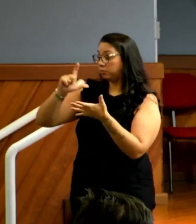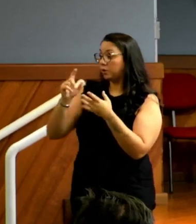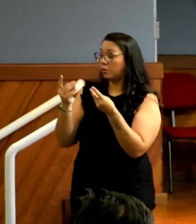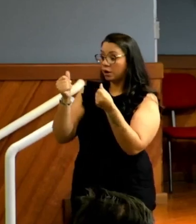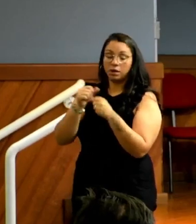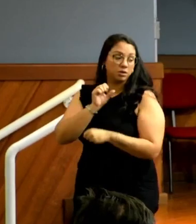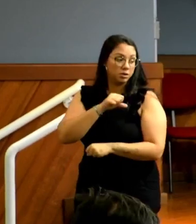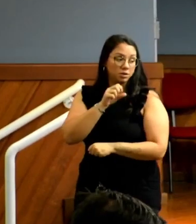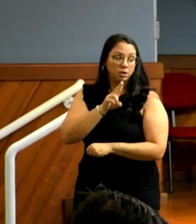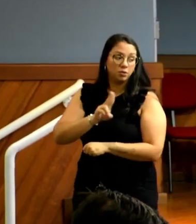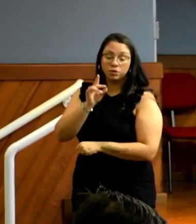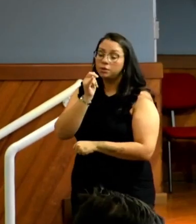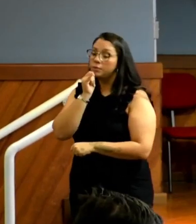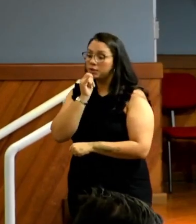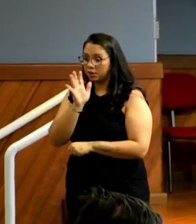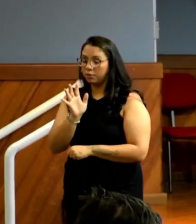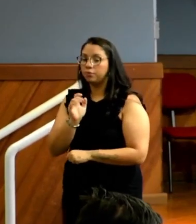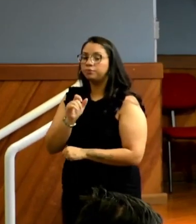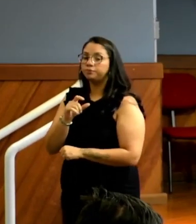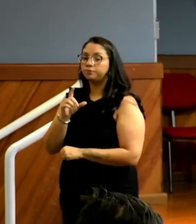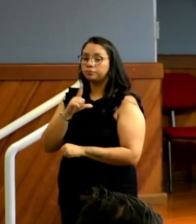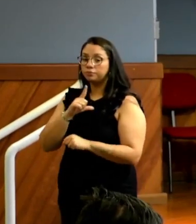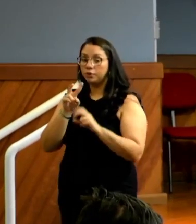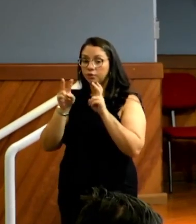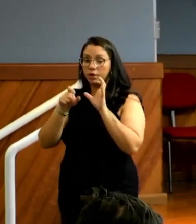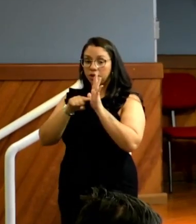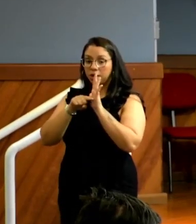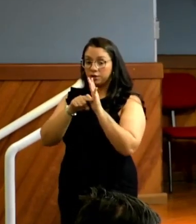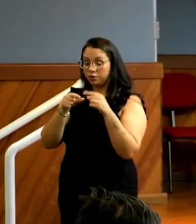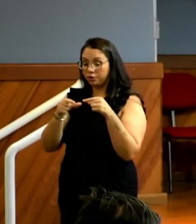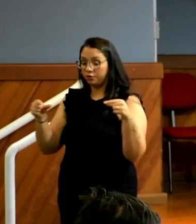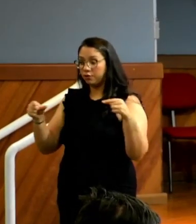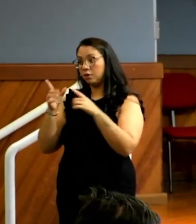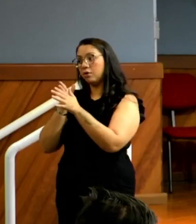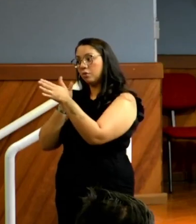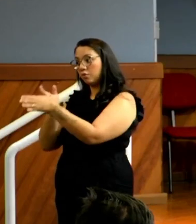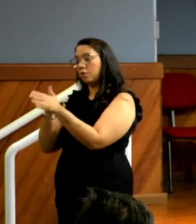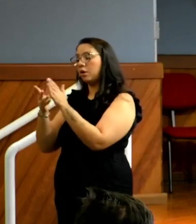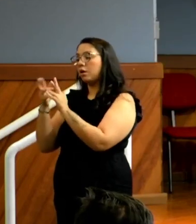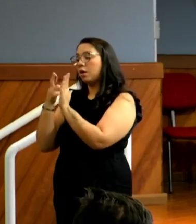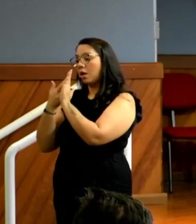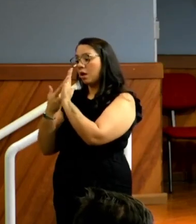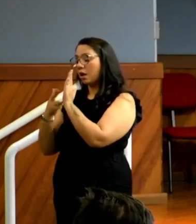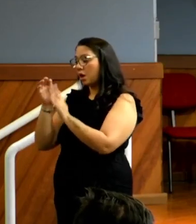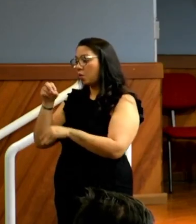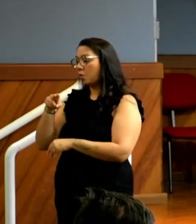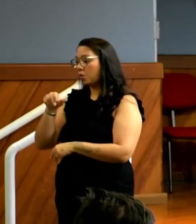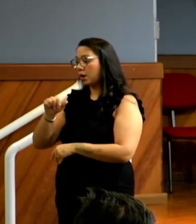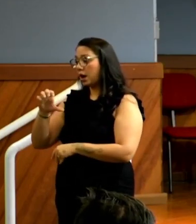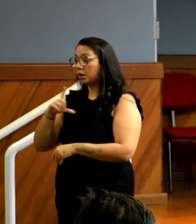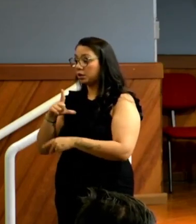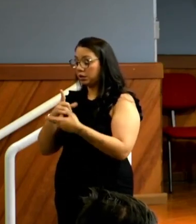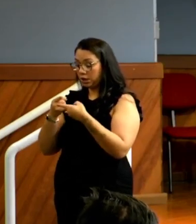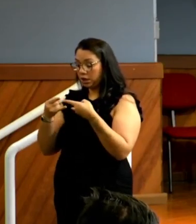A gente usa. Por exemplo, quando a gente vai fazer negativo, assim, seguindo um pouco o CONARC, né? Os negativos, os flexíveis de uma forma geral